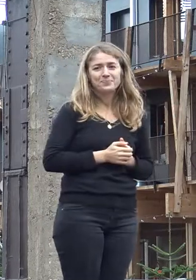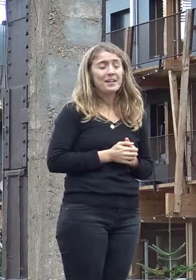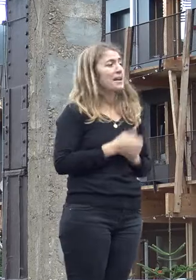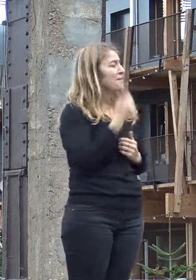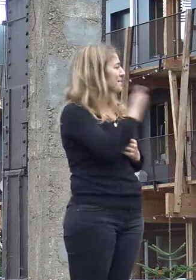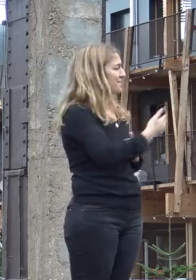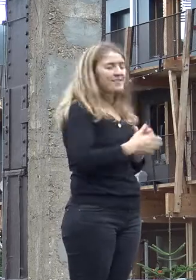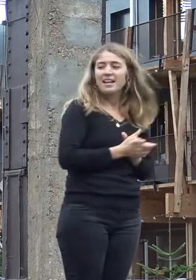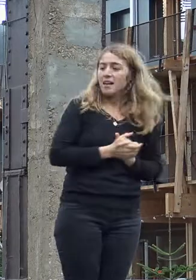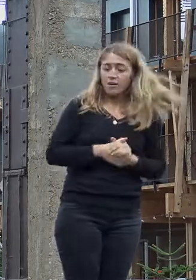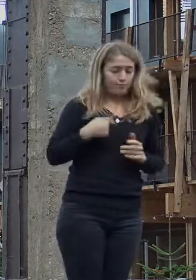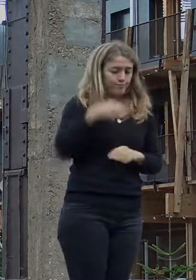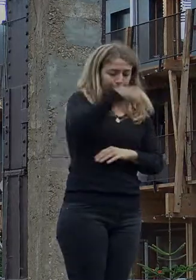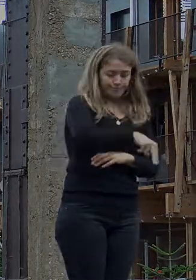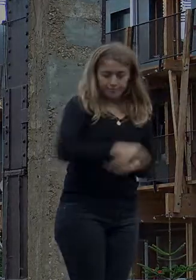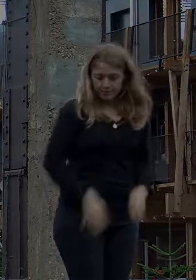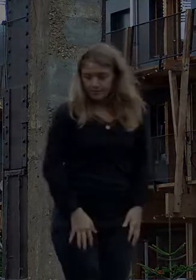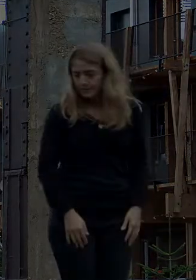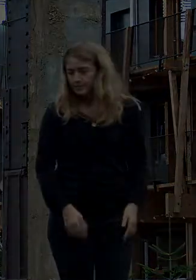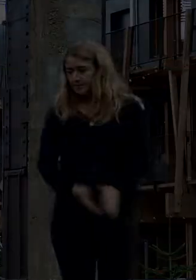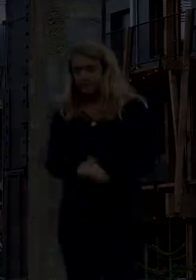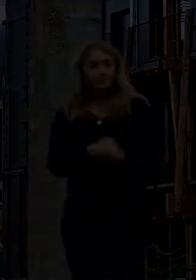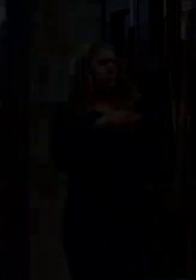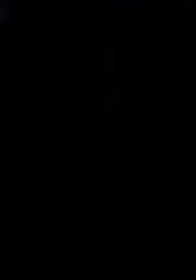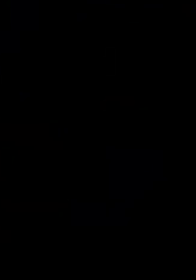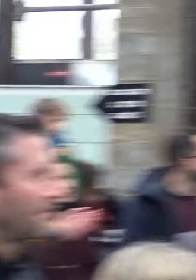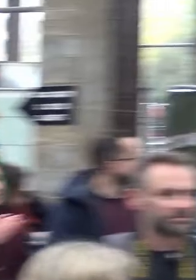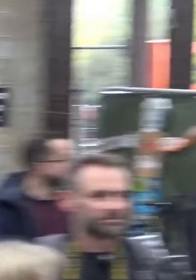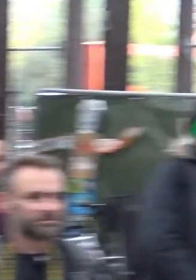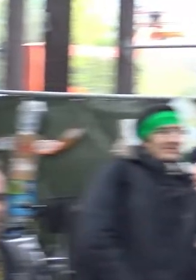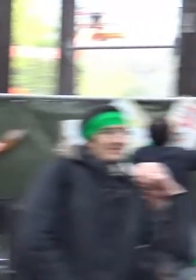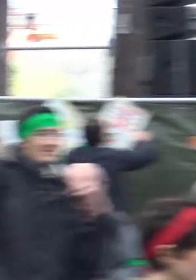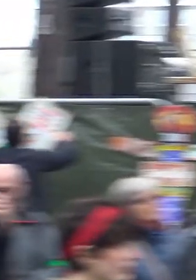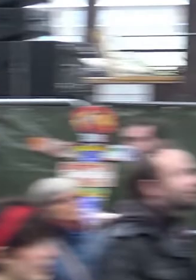Merci beaucoup. Bon, allez, je descends et on chante.